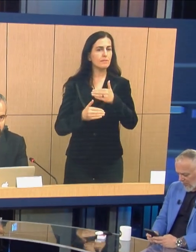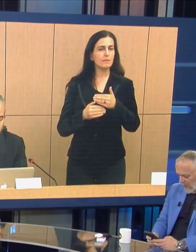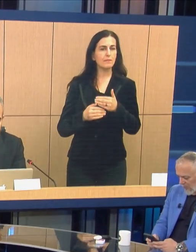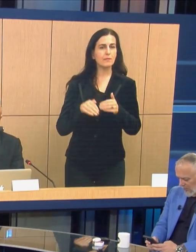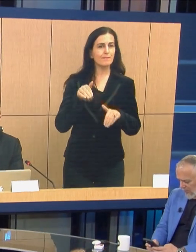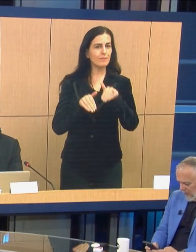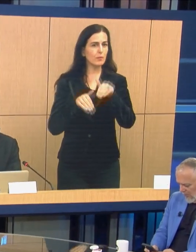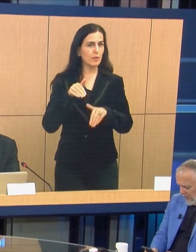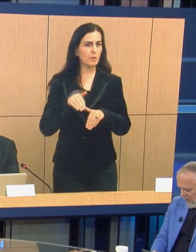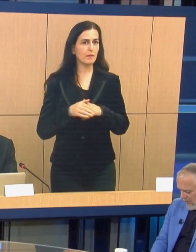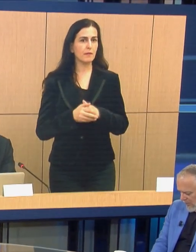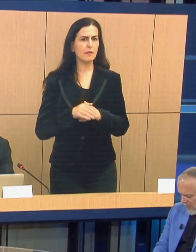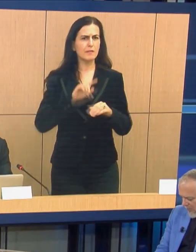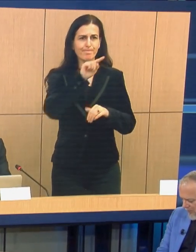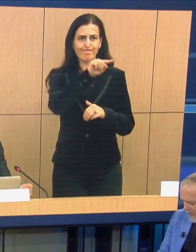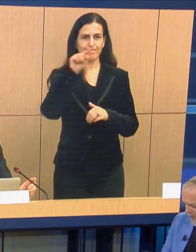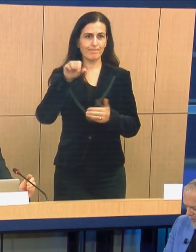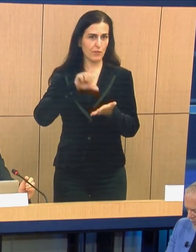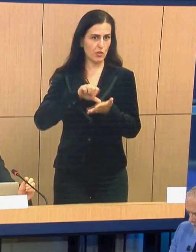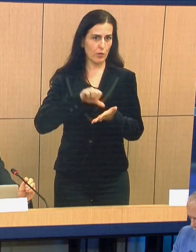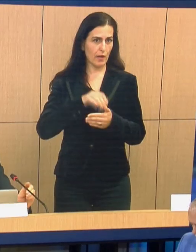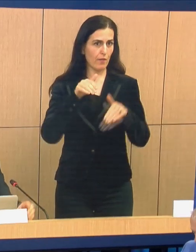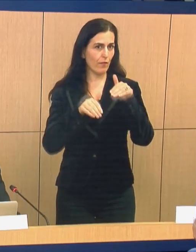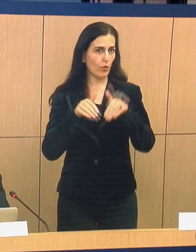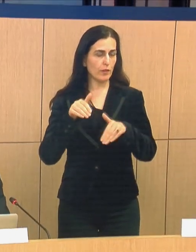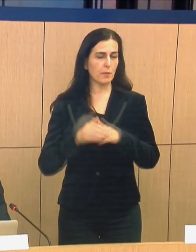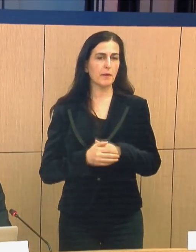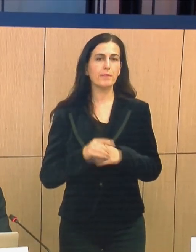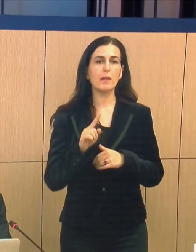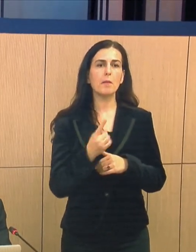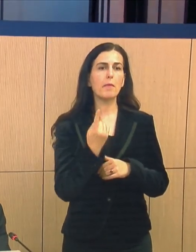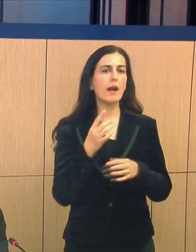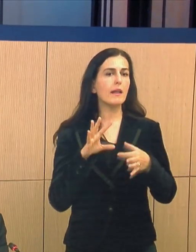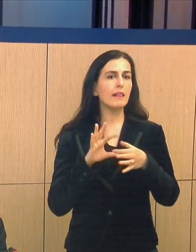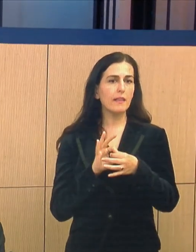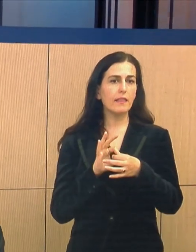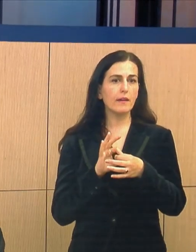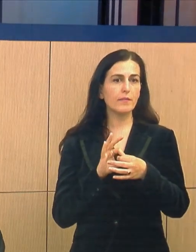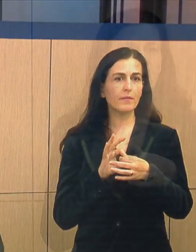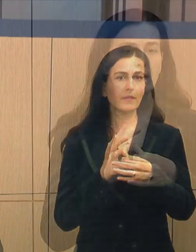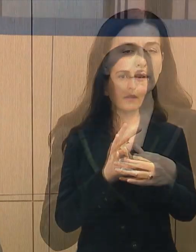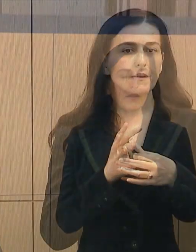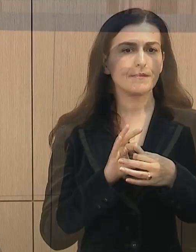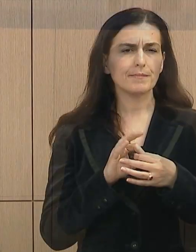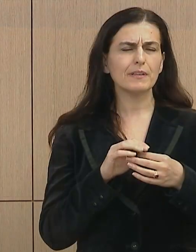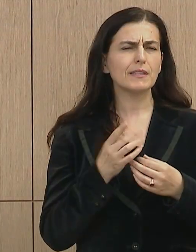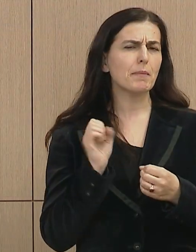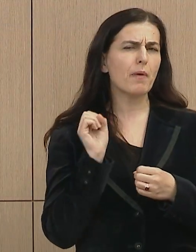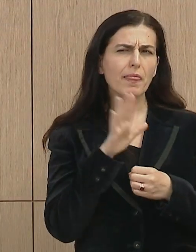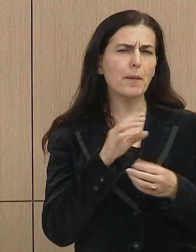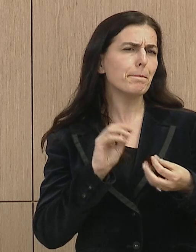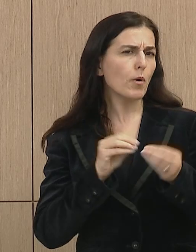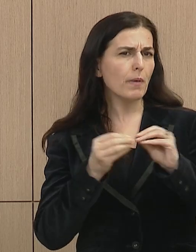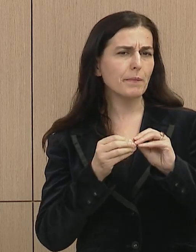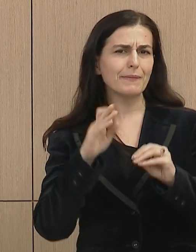të votimit në të gjitha qendrat e votimit, më së pari në lidhje me denoncimet,